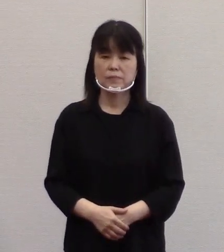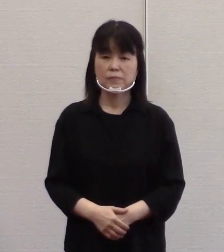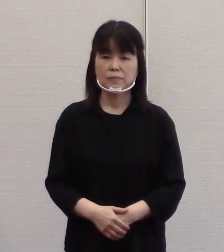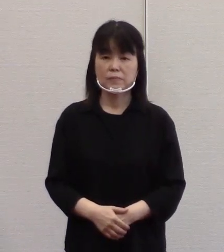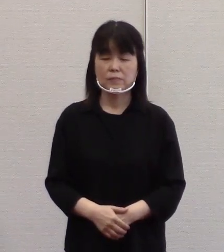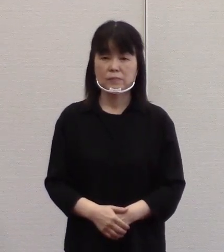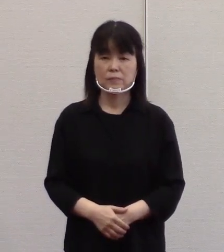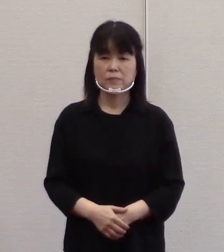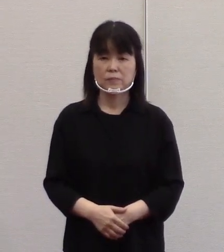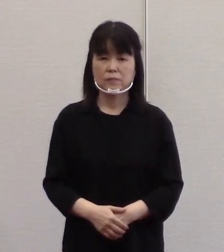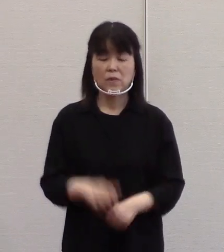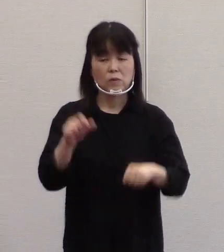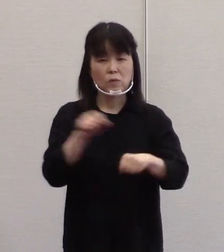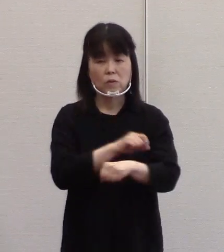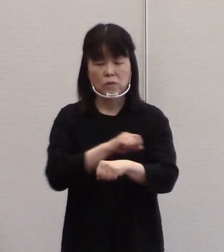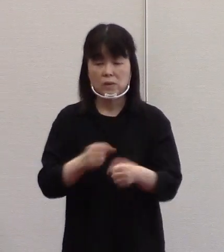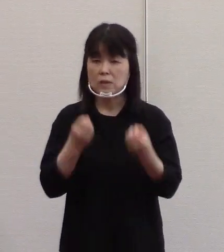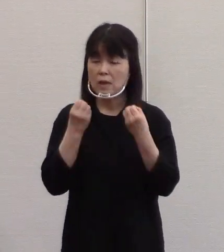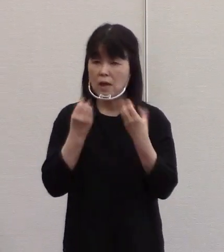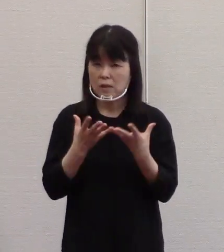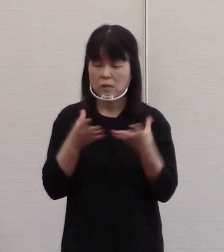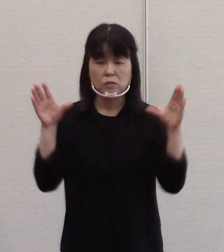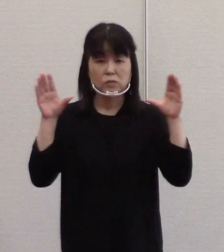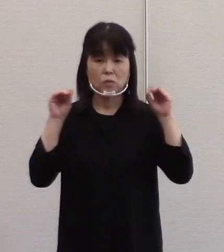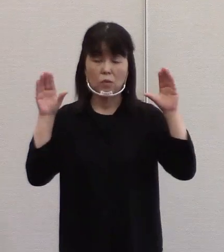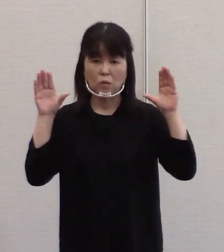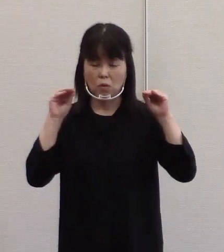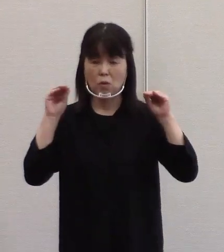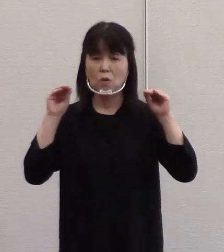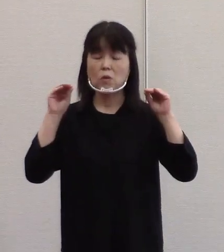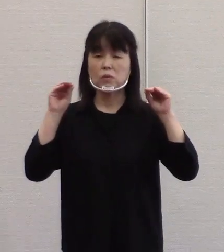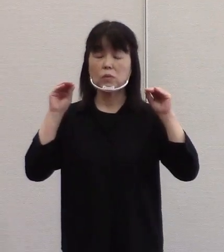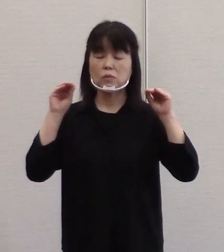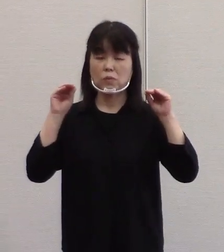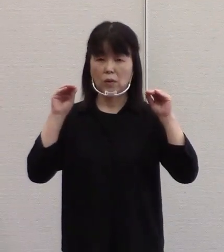特に新しい情報というのは